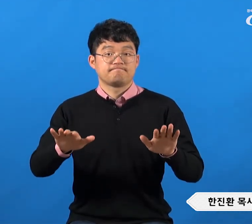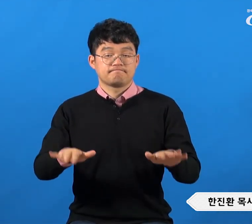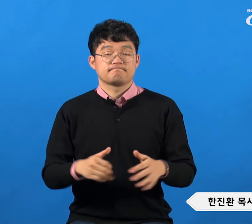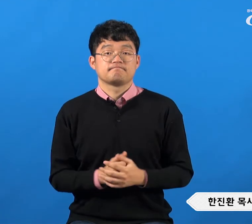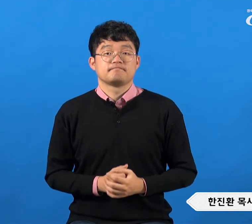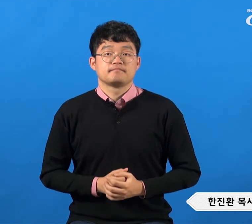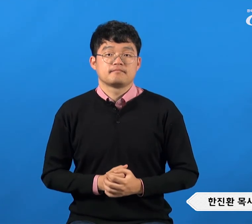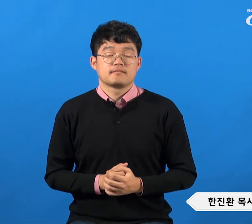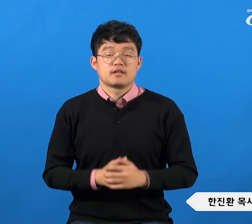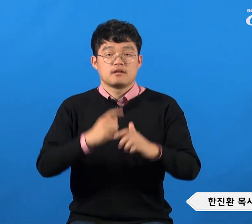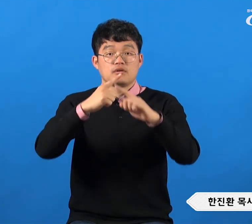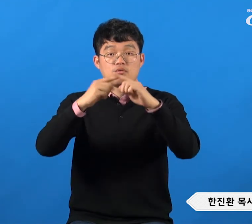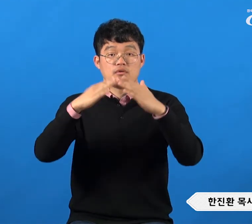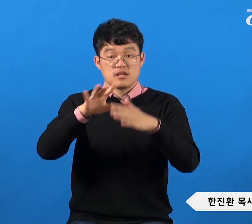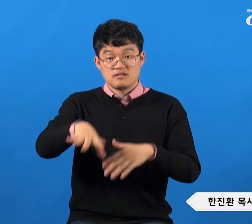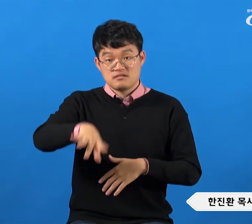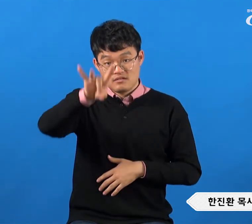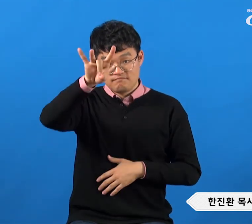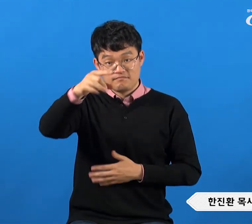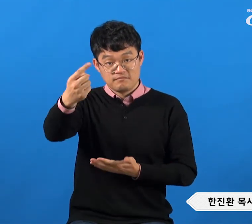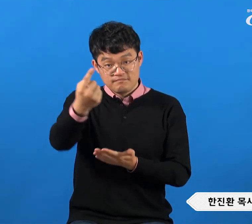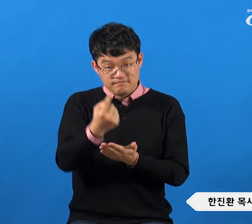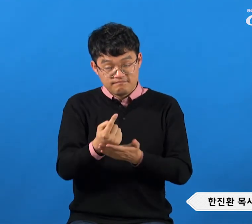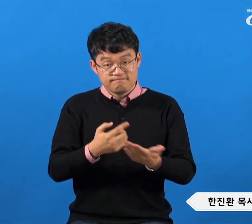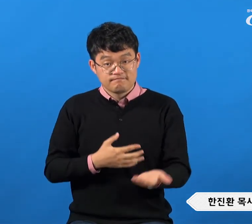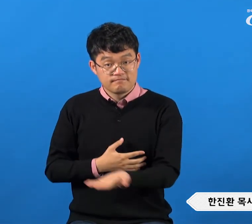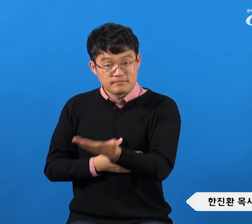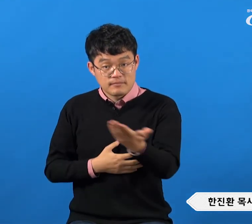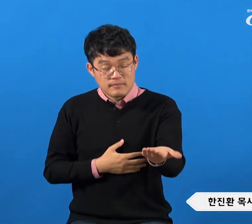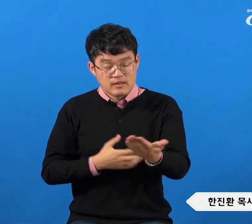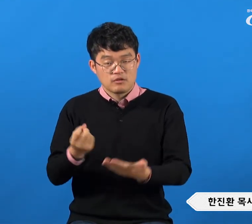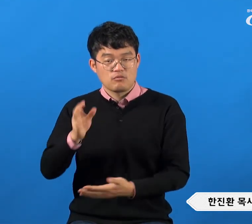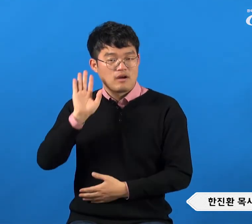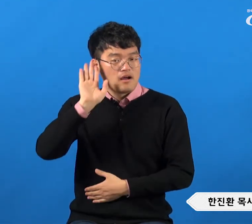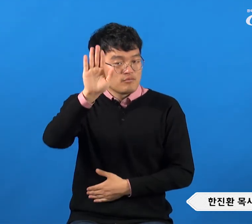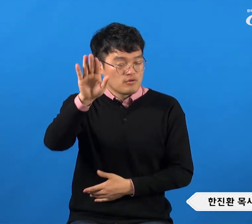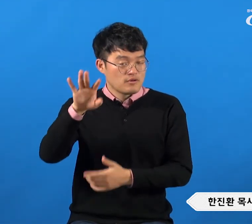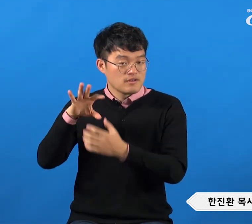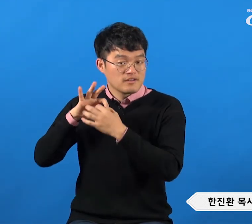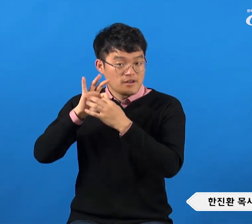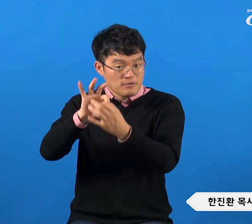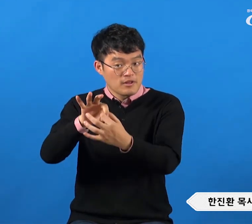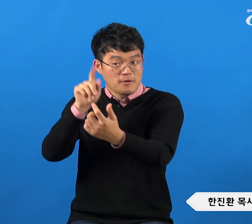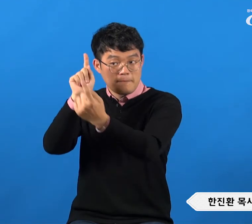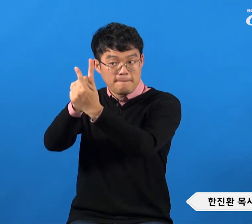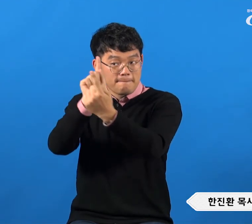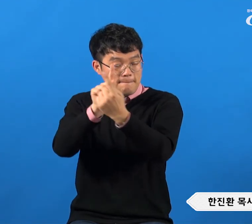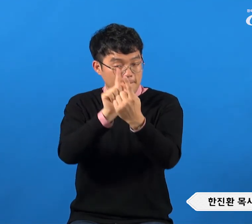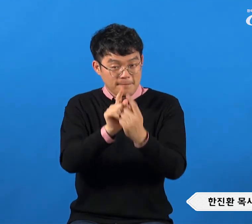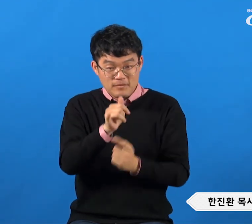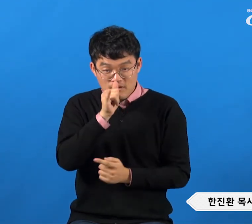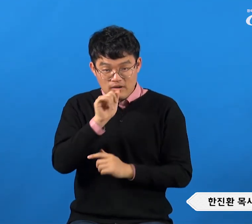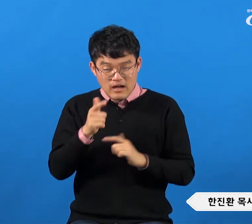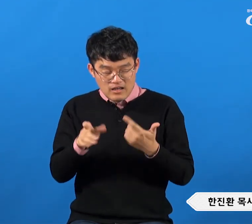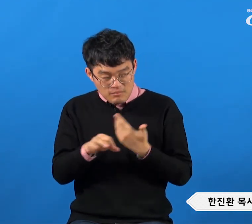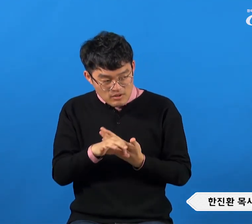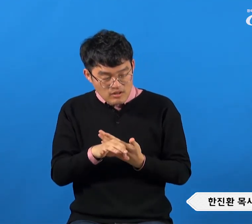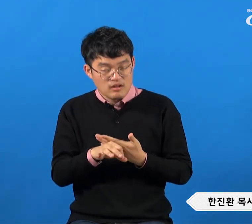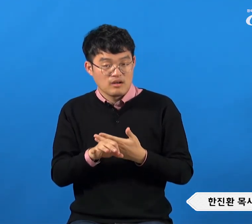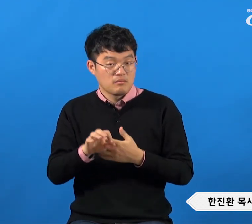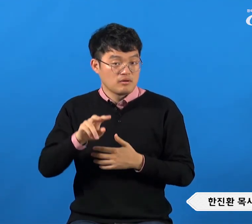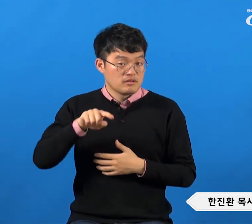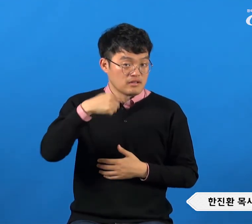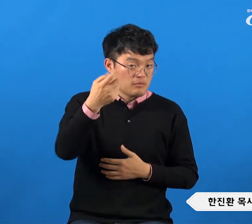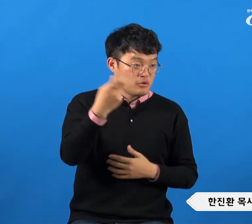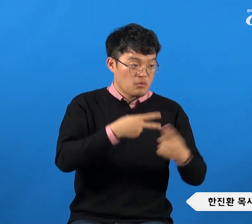오늘 교회 처음 나오신 분들, 또 앞으로 계속해서 볼 수 있는 분들도 있고 혹은 그렇지